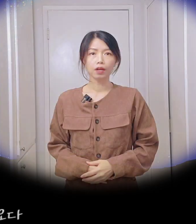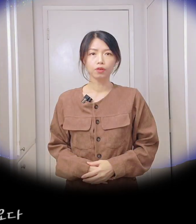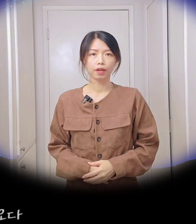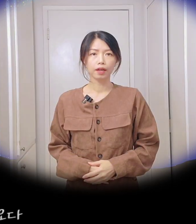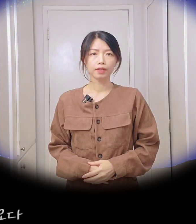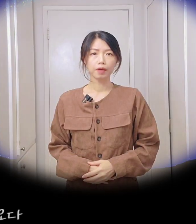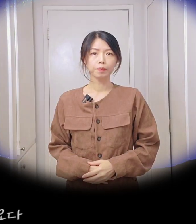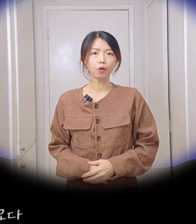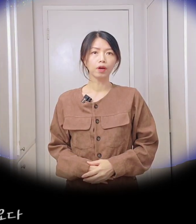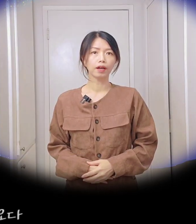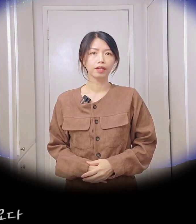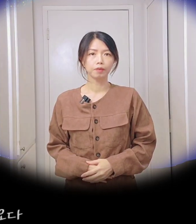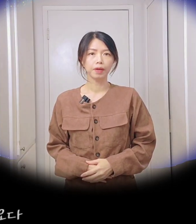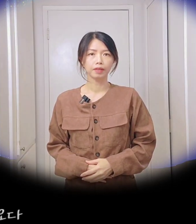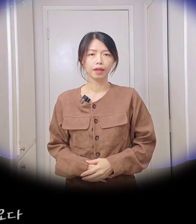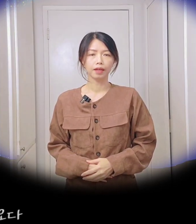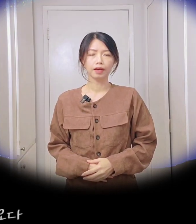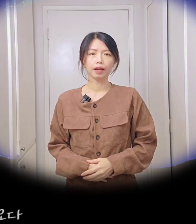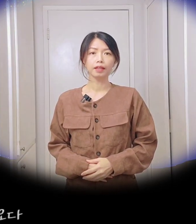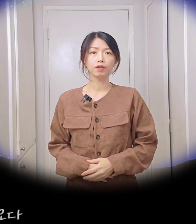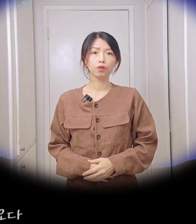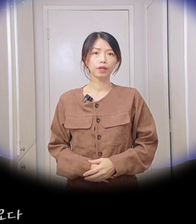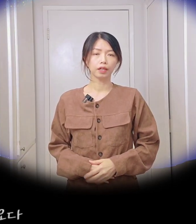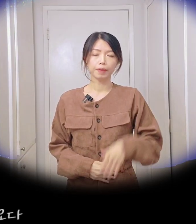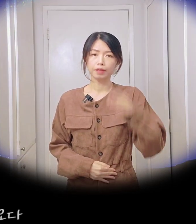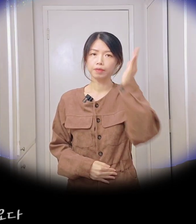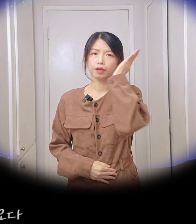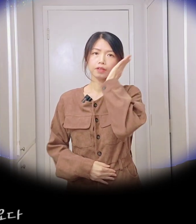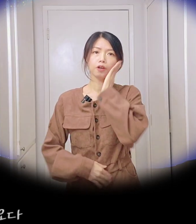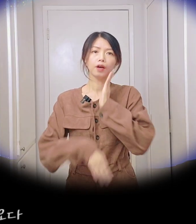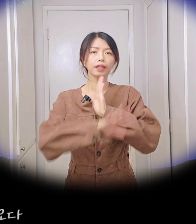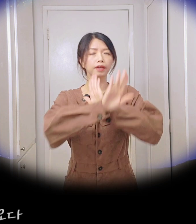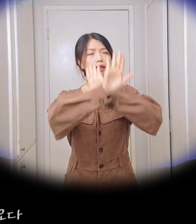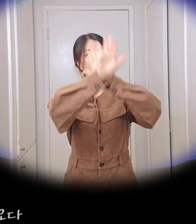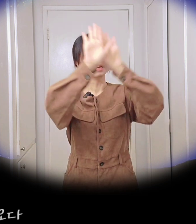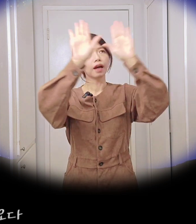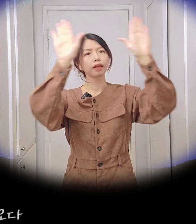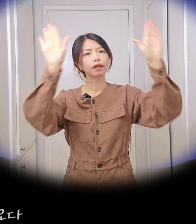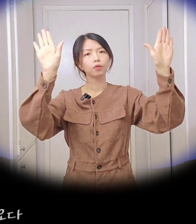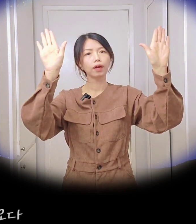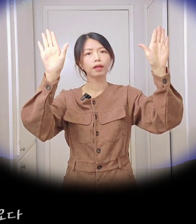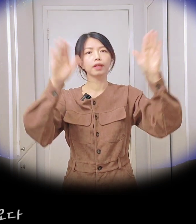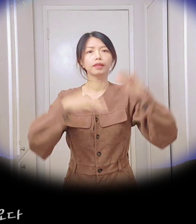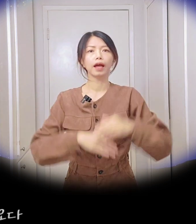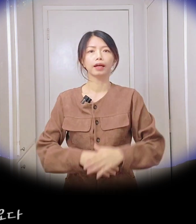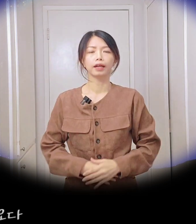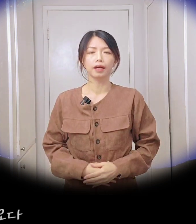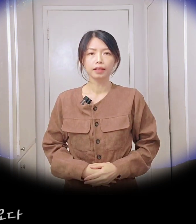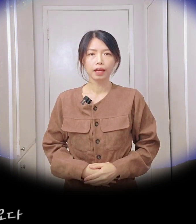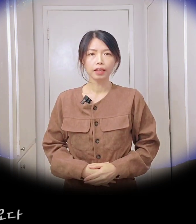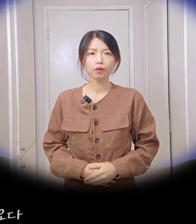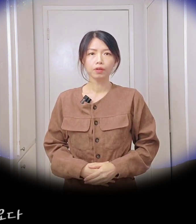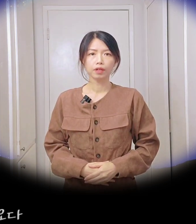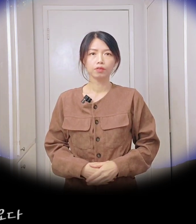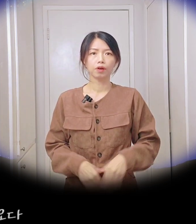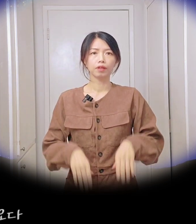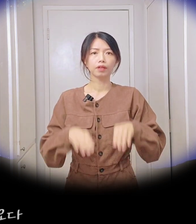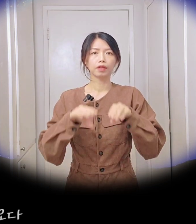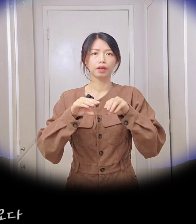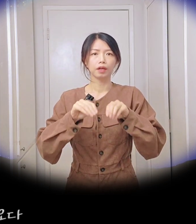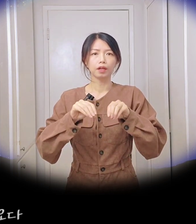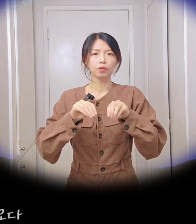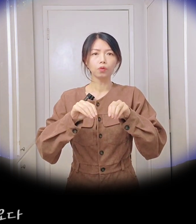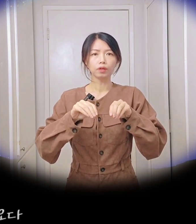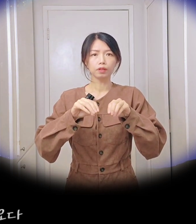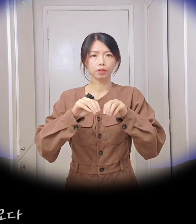하늘과 땅 위에 참 평화가 임했네. 하늘 수어는 아까 말씀드렸죠. 하늘과 땅. 땅이라고 하는